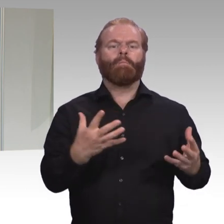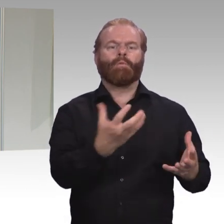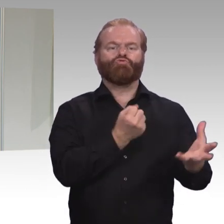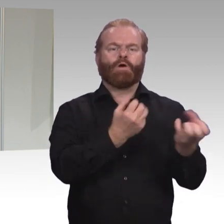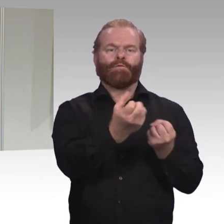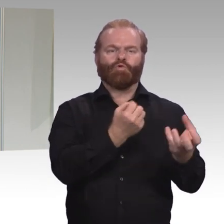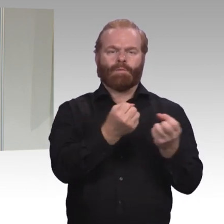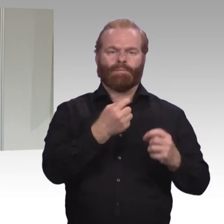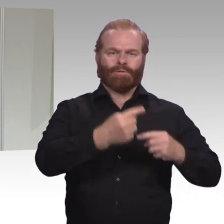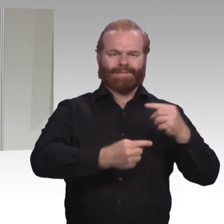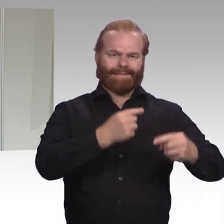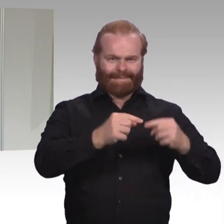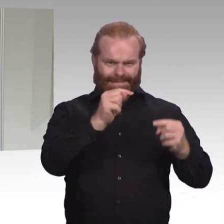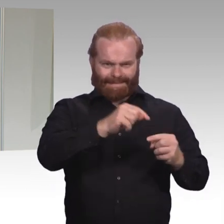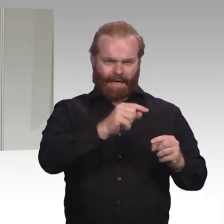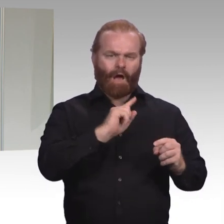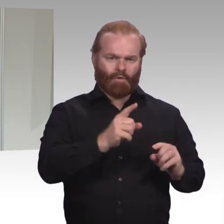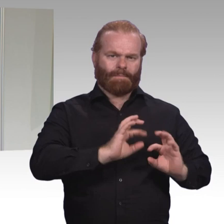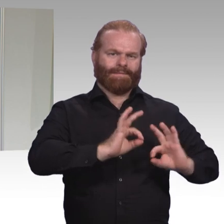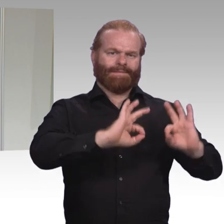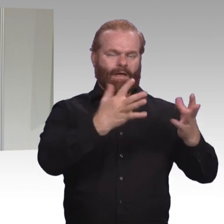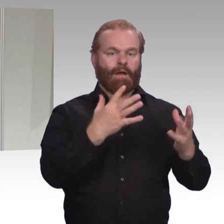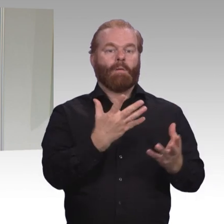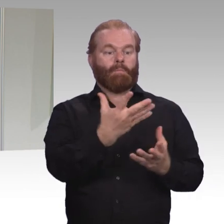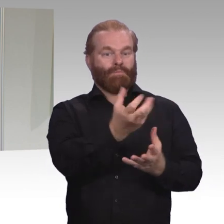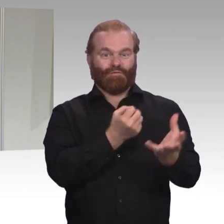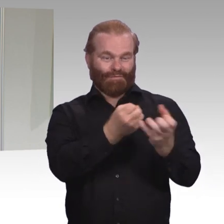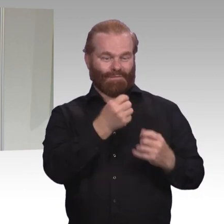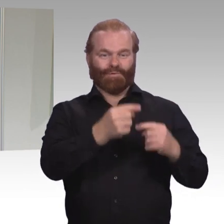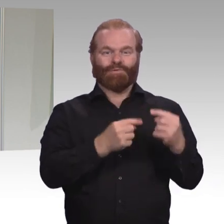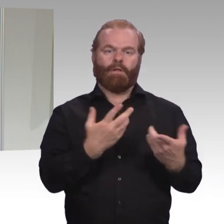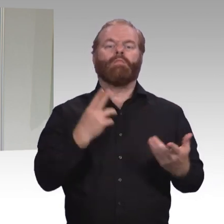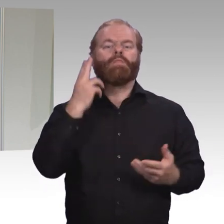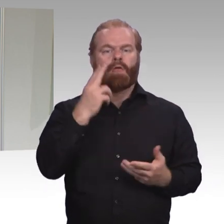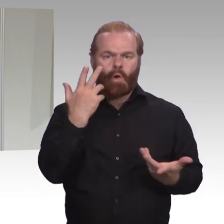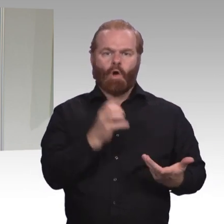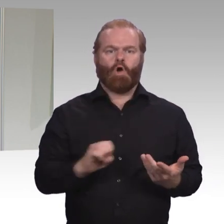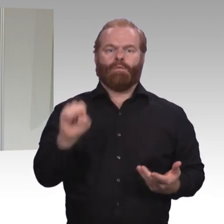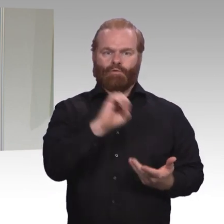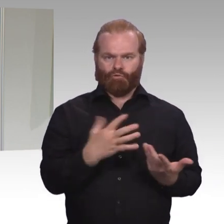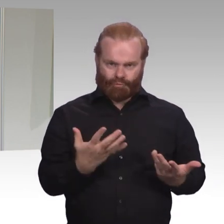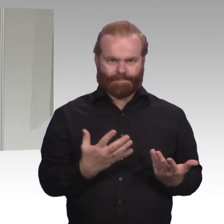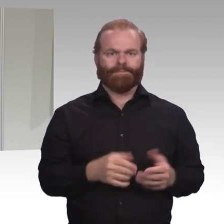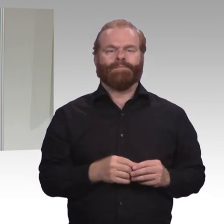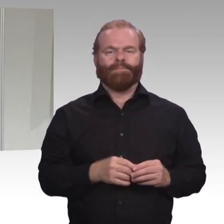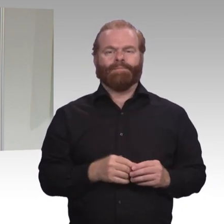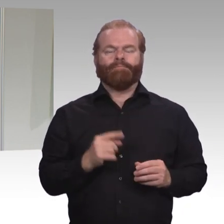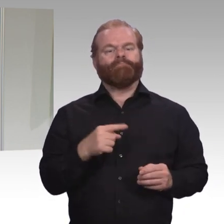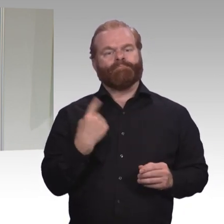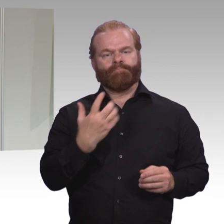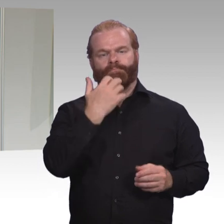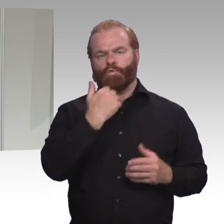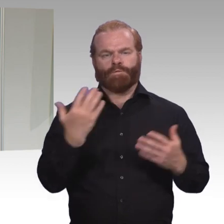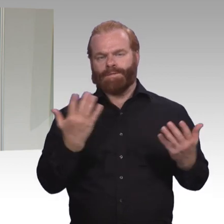weiter voranbringen, und wir haben mit Ursula von der Leyen als Präsidentin unserer Kommission jetzt genau die Chance, diesen Weg, den